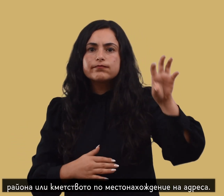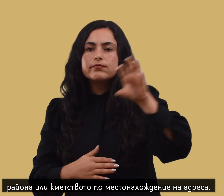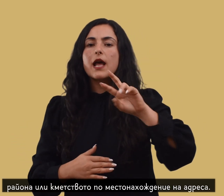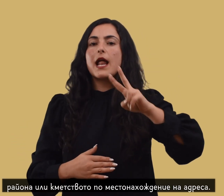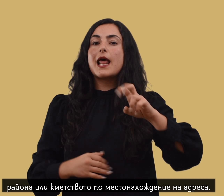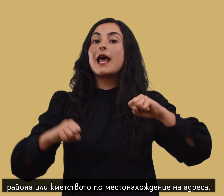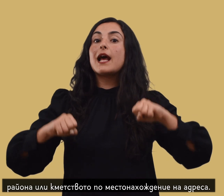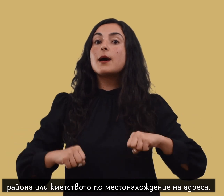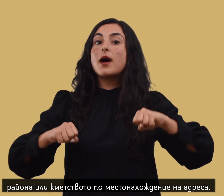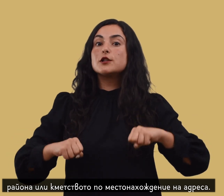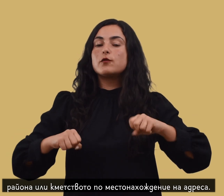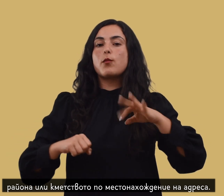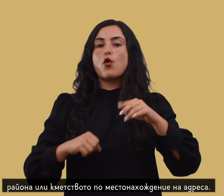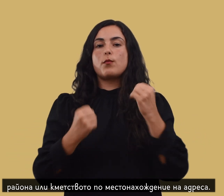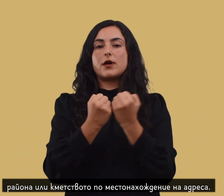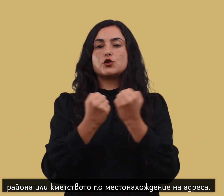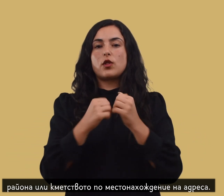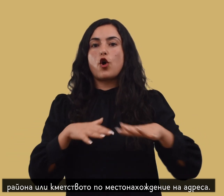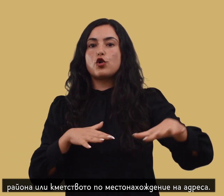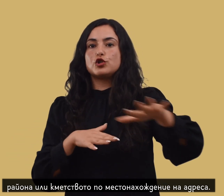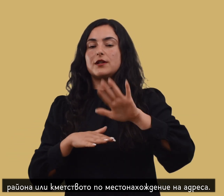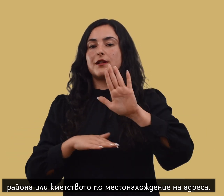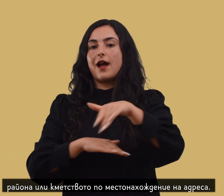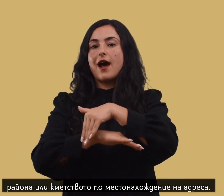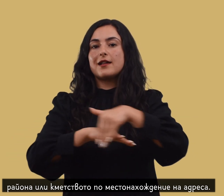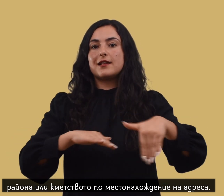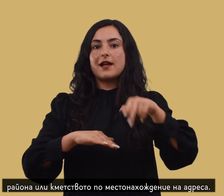или кметството по местонахождение на адреса.